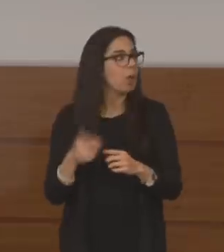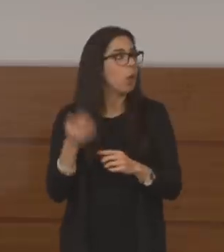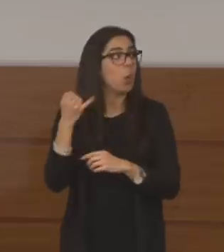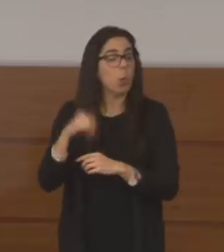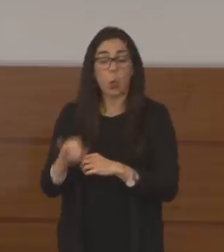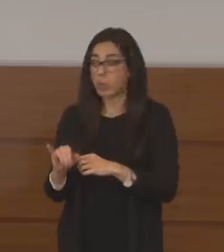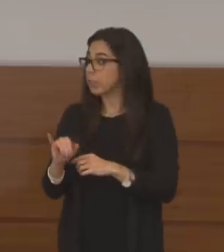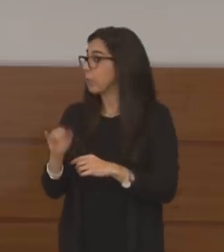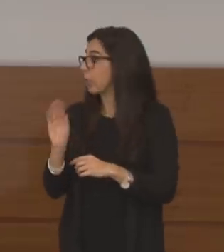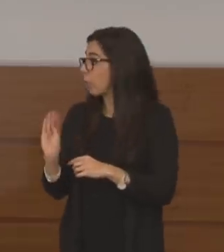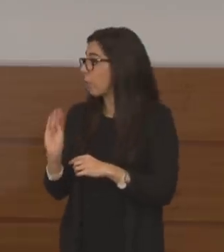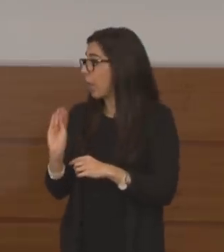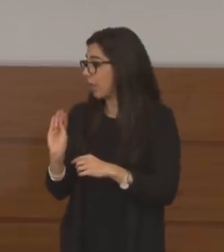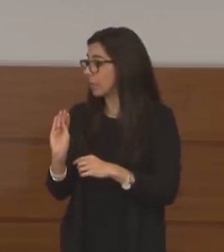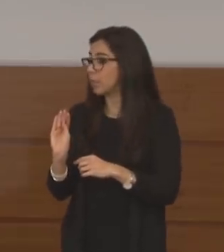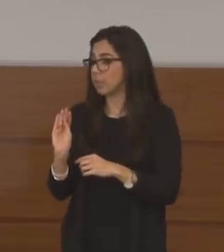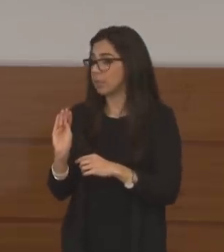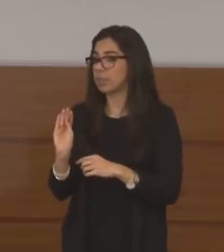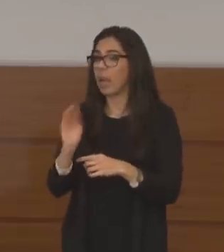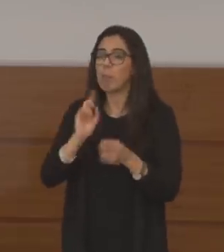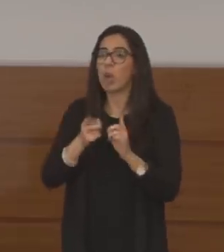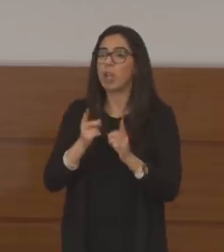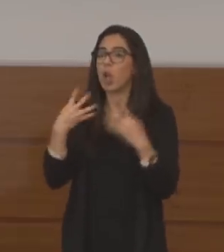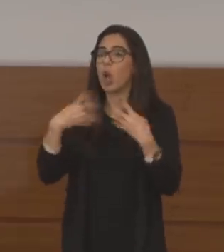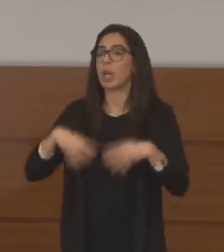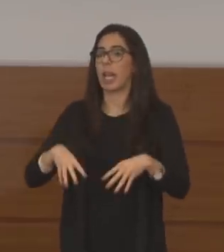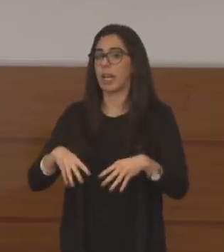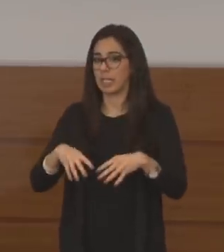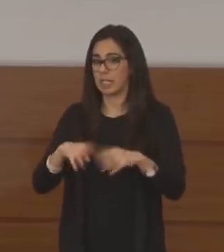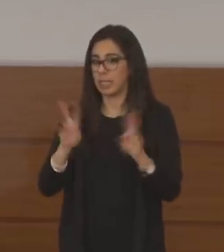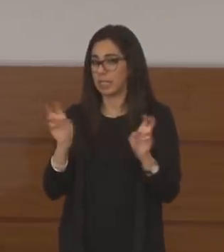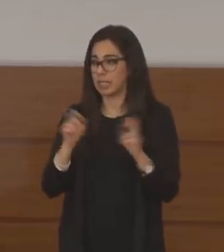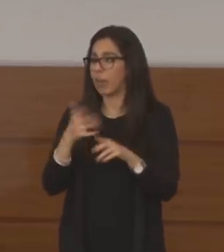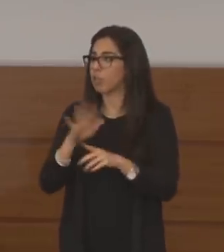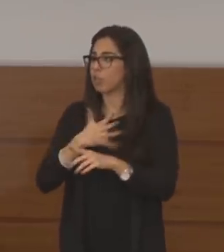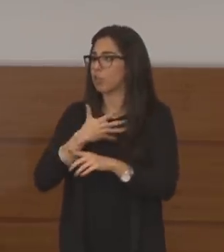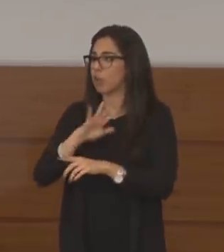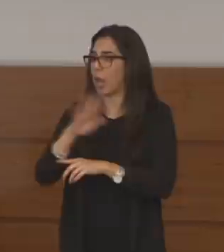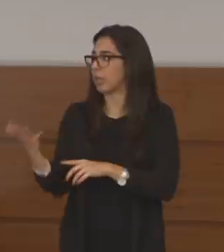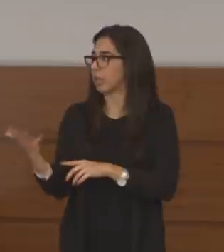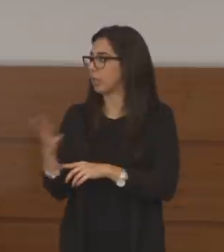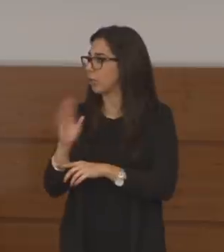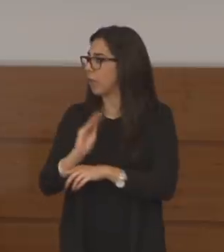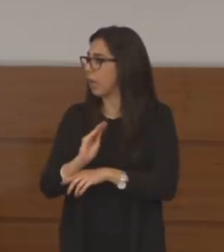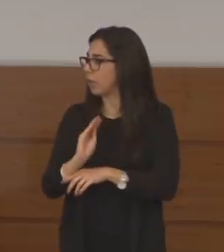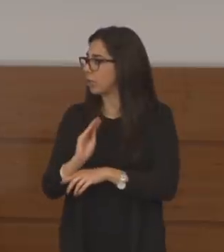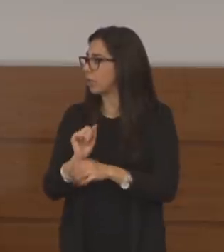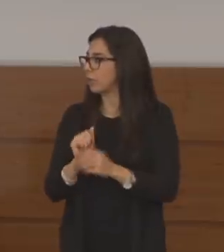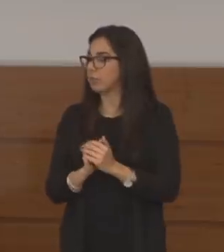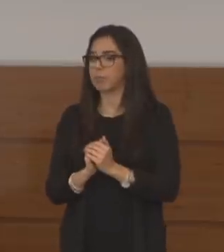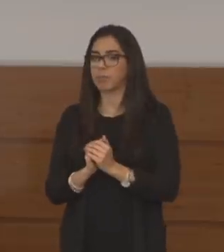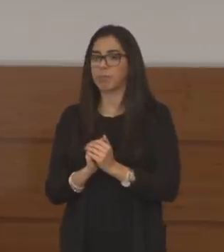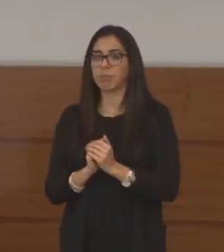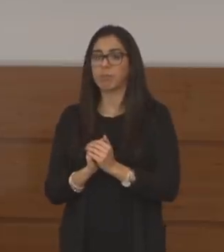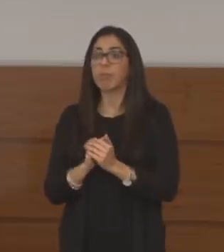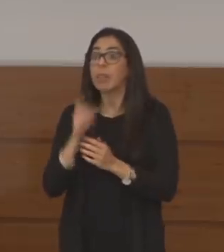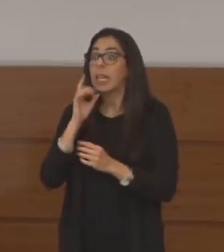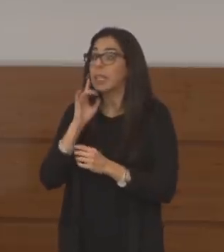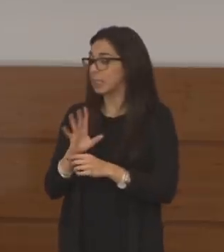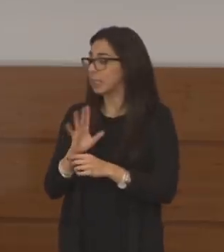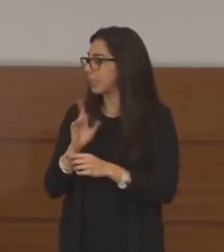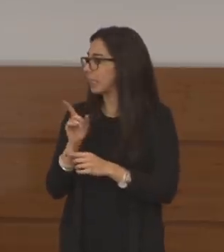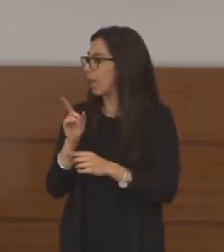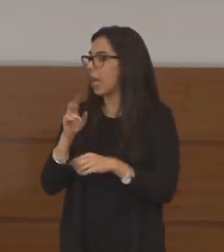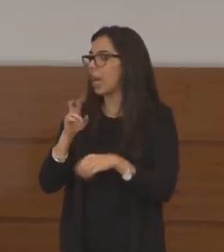l'ultima domanda di carattere politico organizzativo ma forse c'è un'altra domanda è come sa bene dottor borrelli